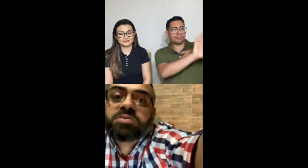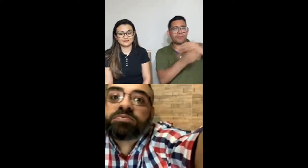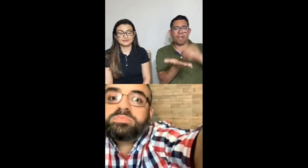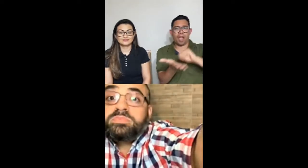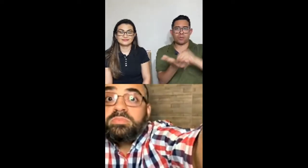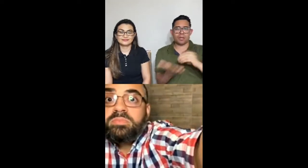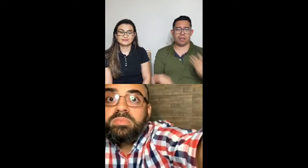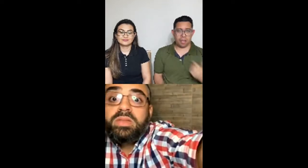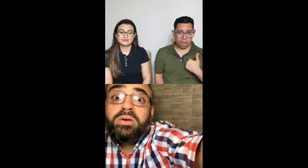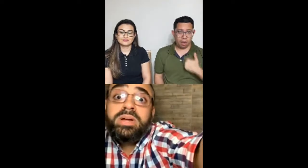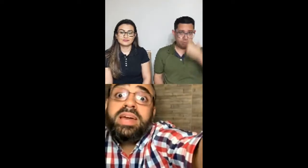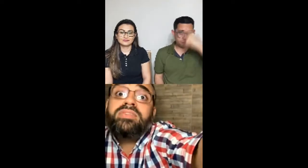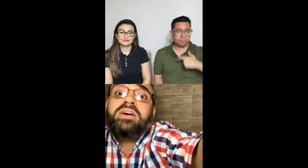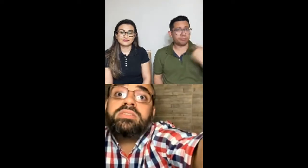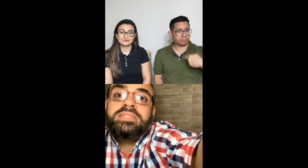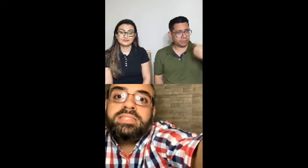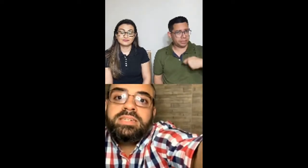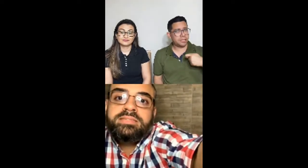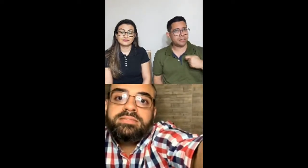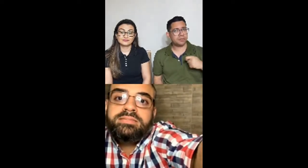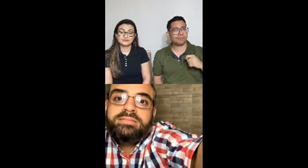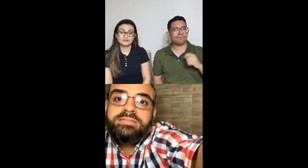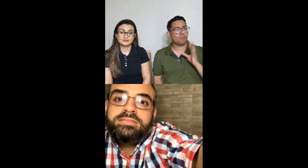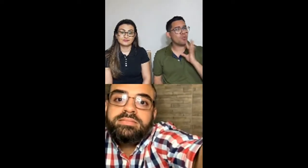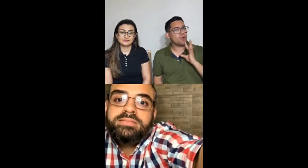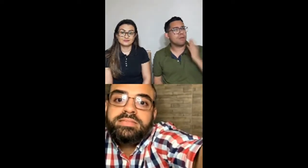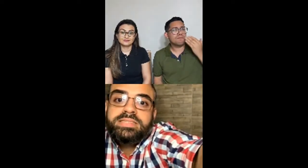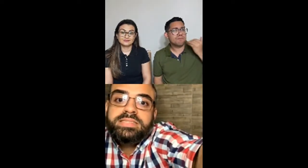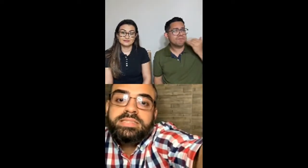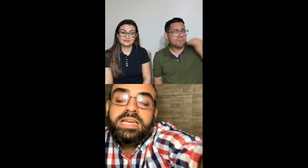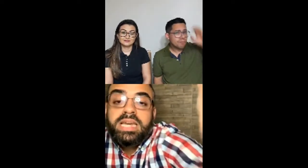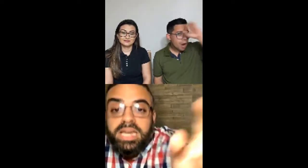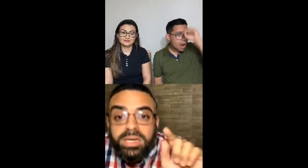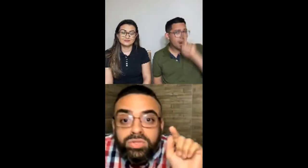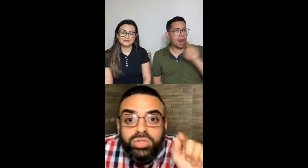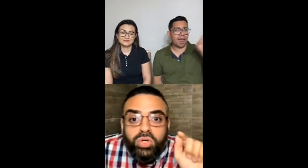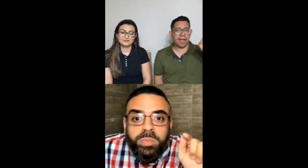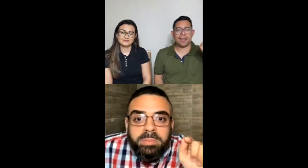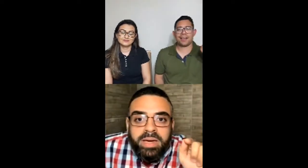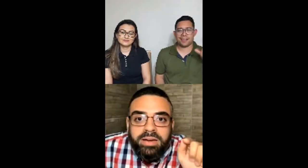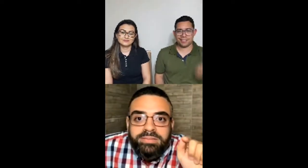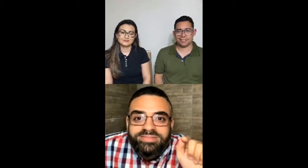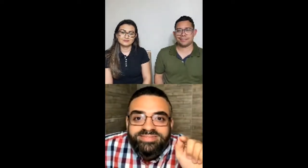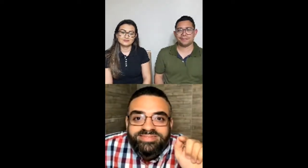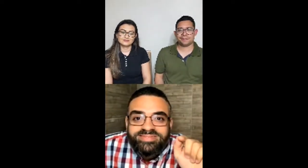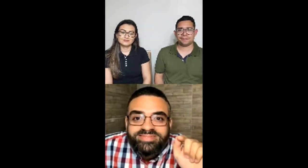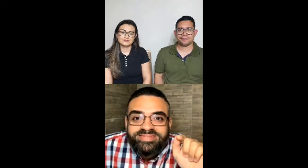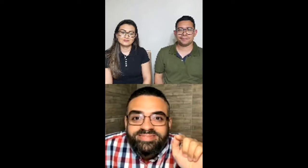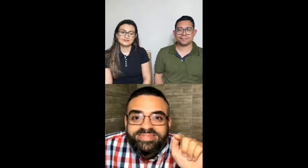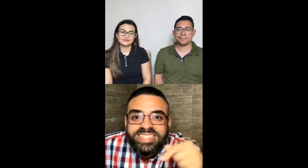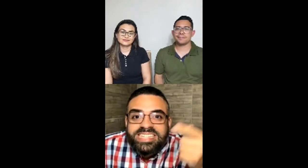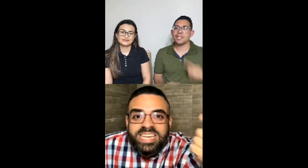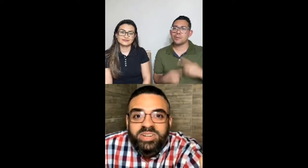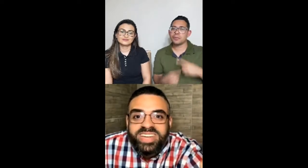eu tenho que entender a realidade do outro. Porque senão, o que é que vai acontecer?